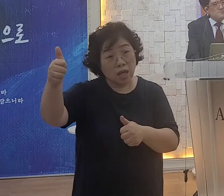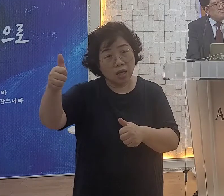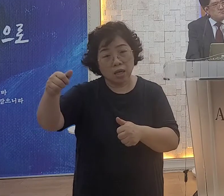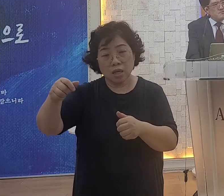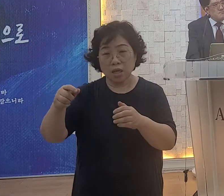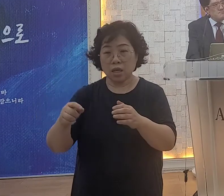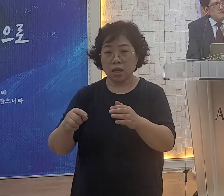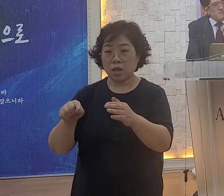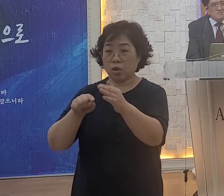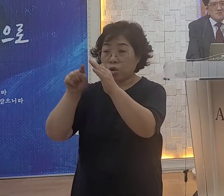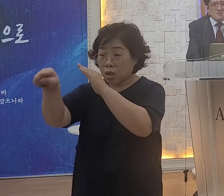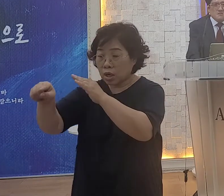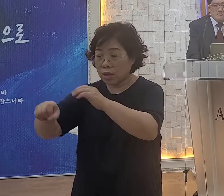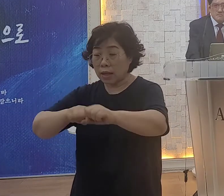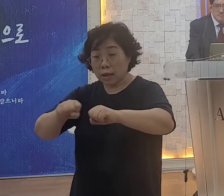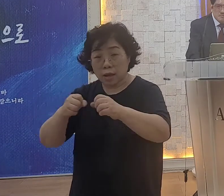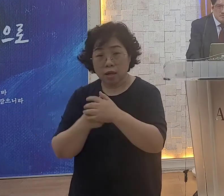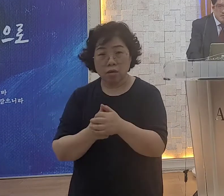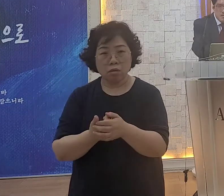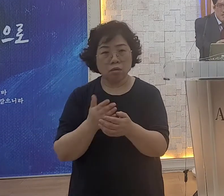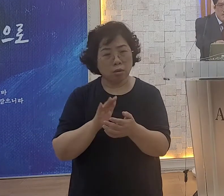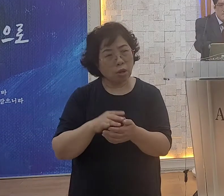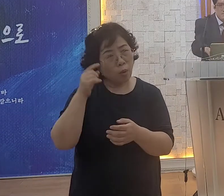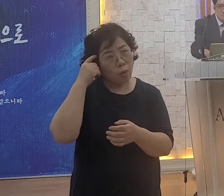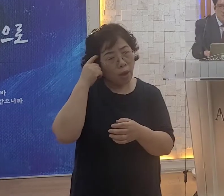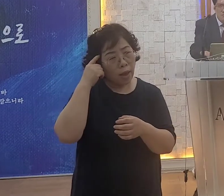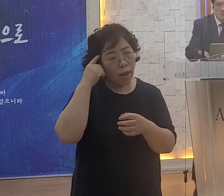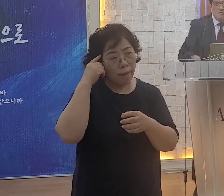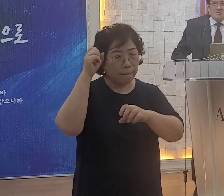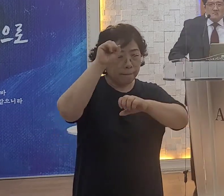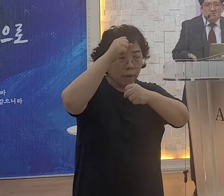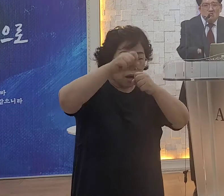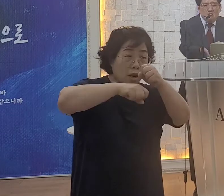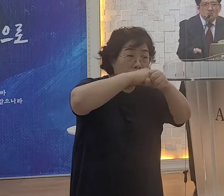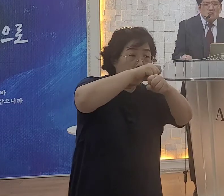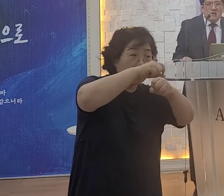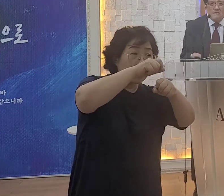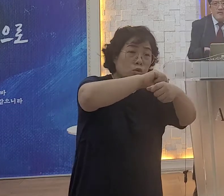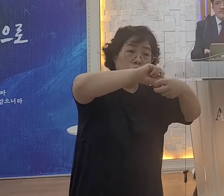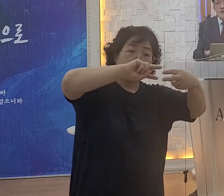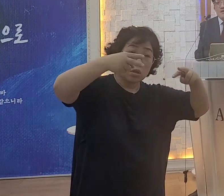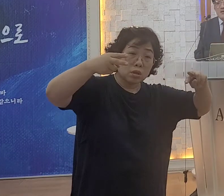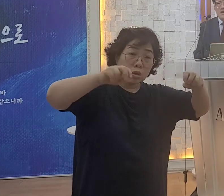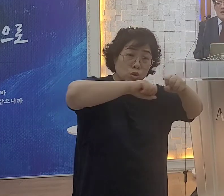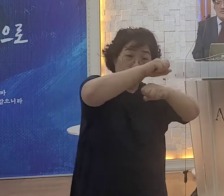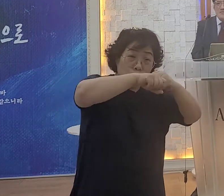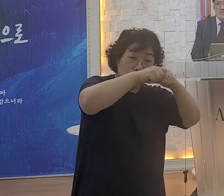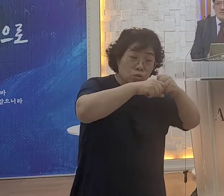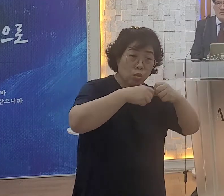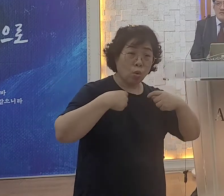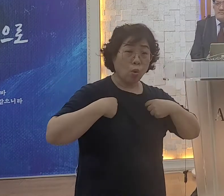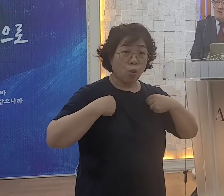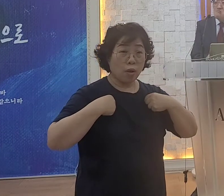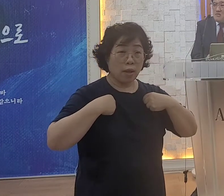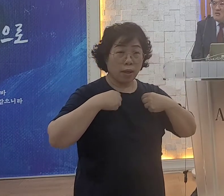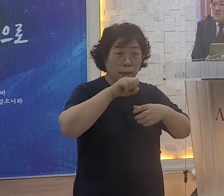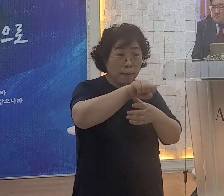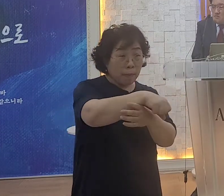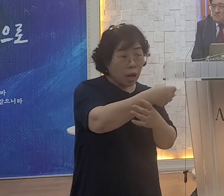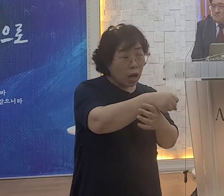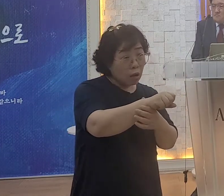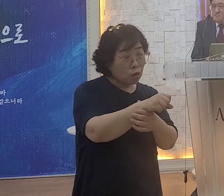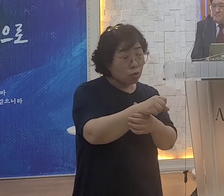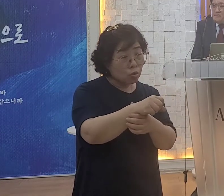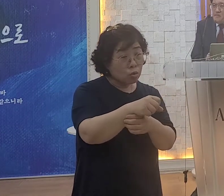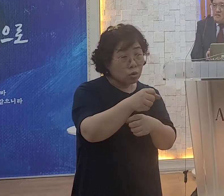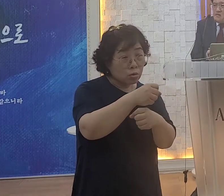발에다가 줄을 묶어가지고 끈을 이렇게 묶고 또 옷에다가 왜 딸랑딸랑 하는 그 방울을